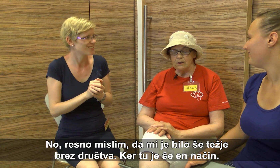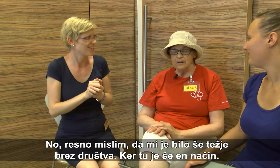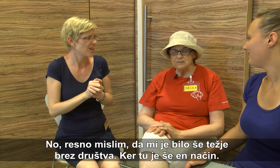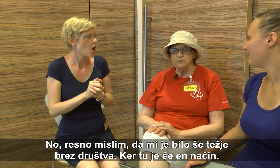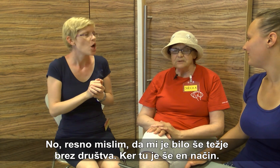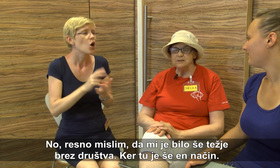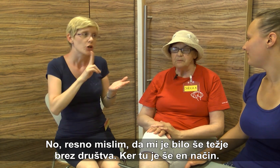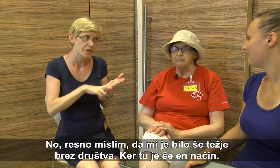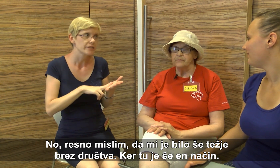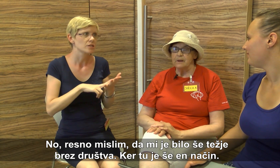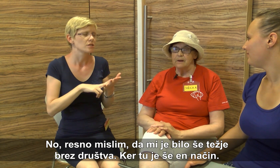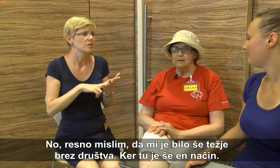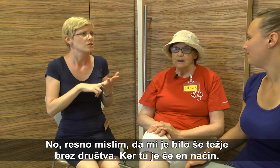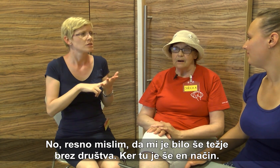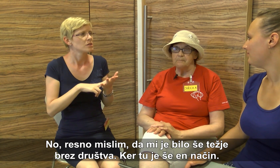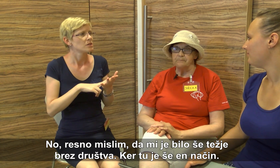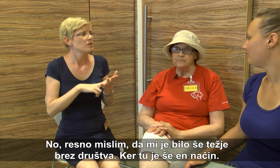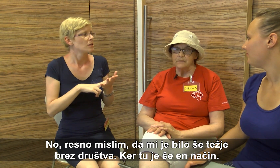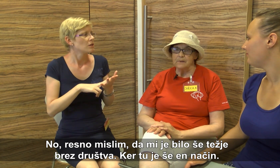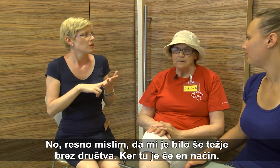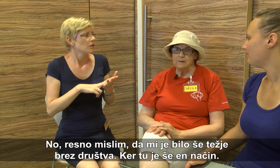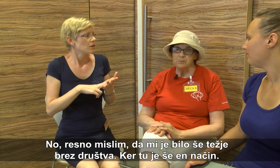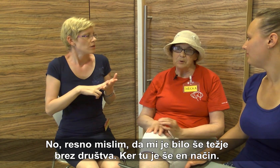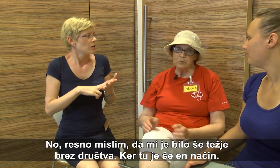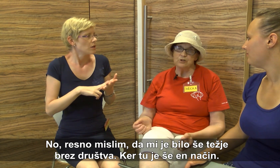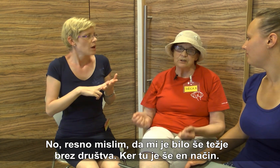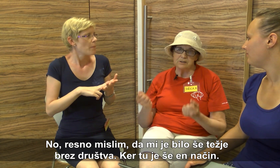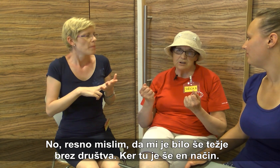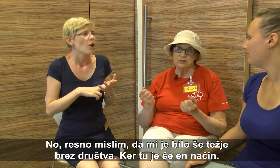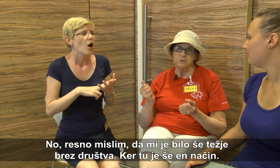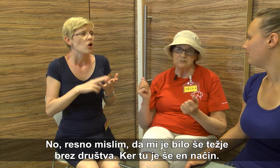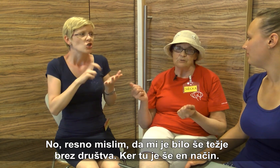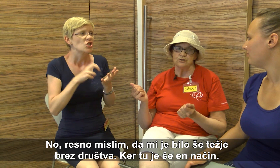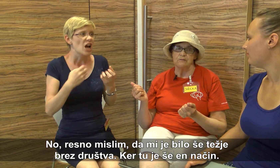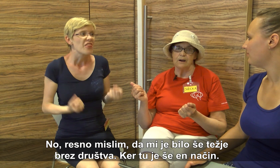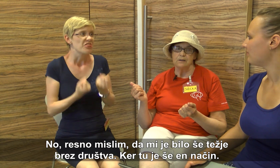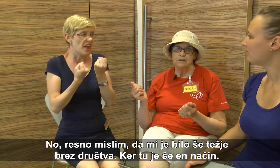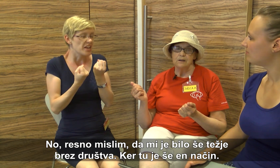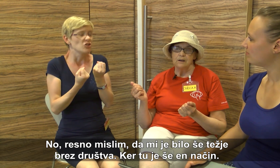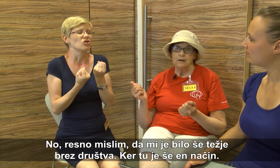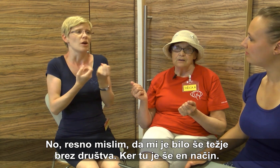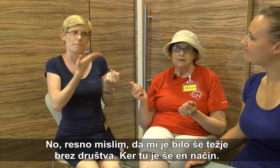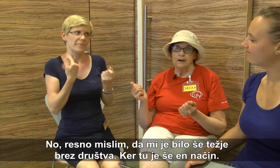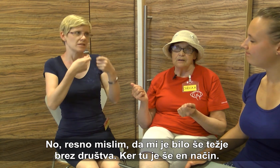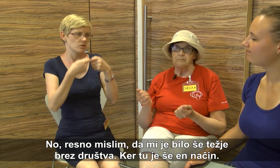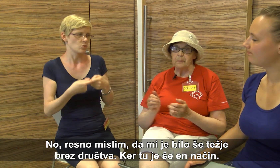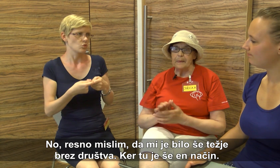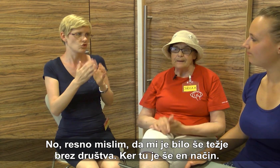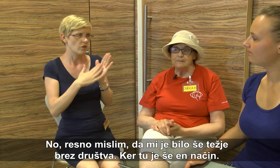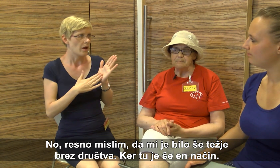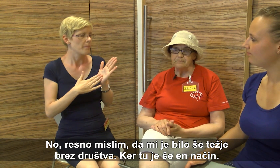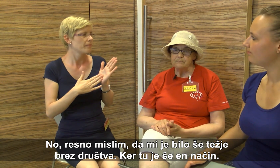Но, ресно мислим, да би ми било ше теже през друштва. Кер